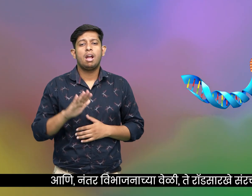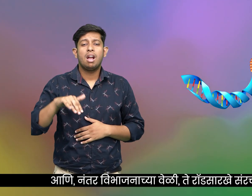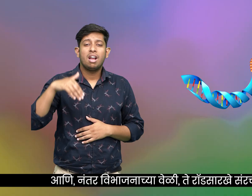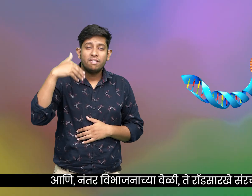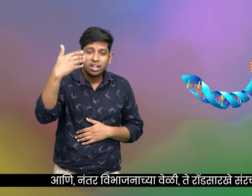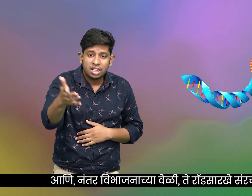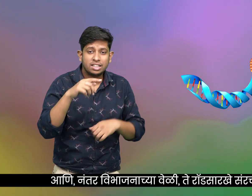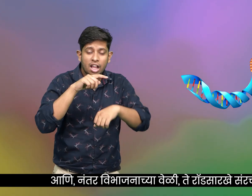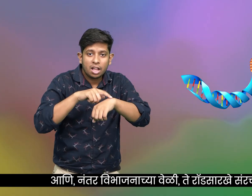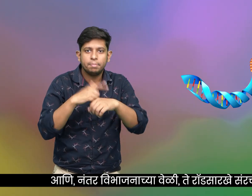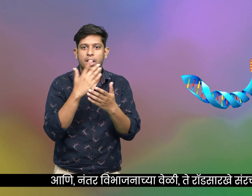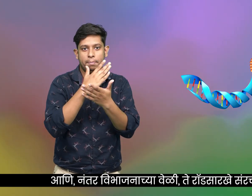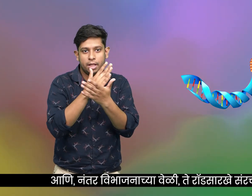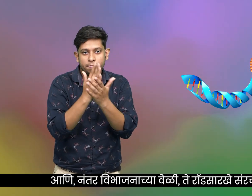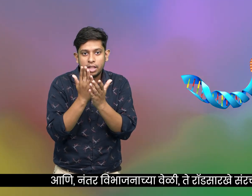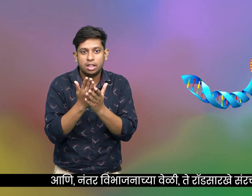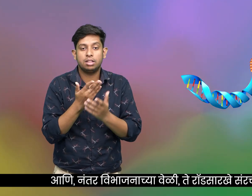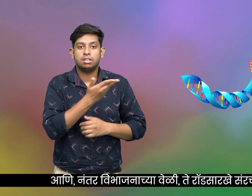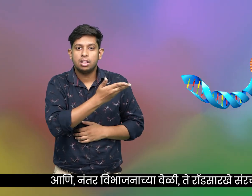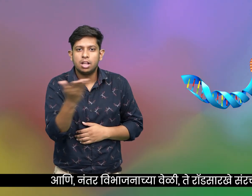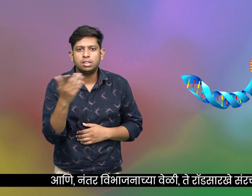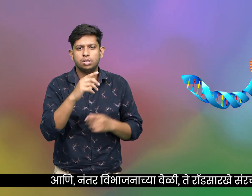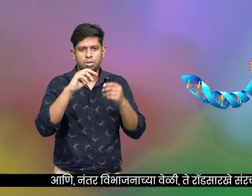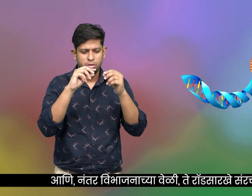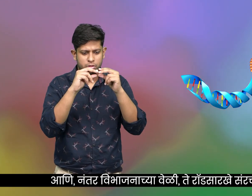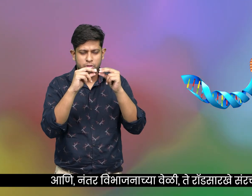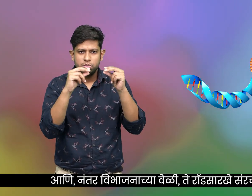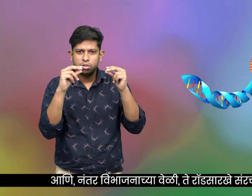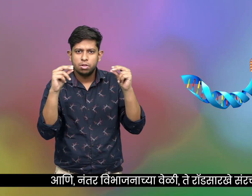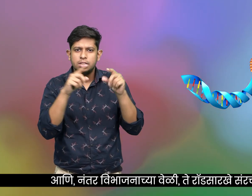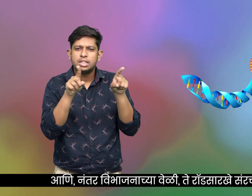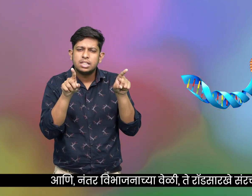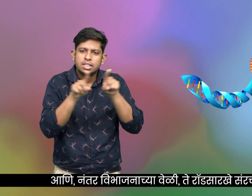आणि नंतर विभाजनाच्या वेळी ते रॉडसारखे संरचना बनतात.